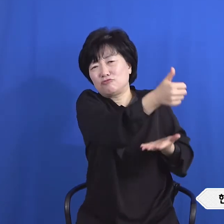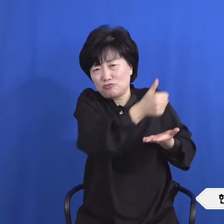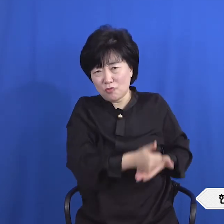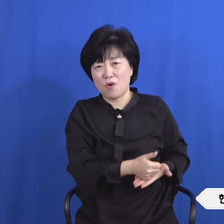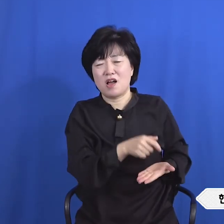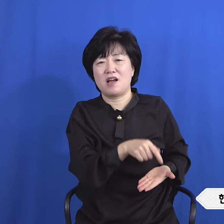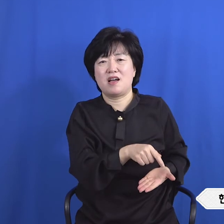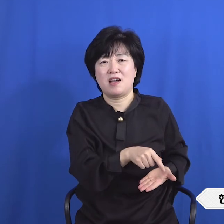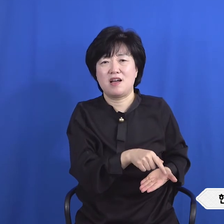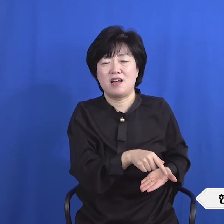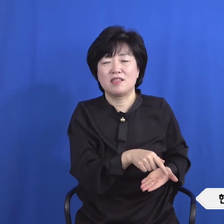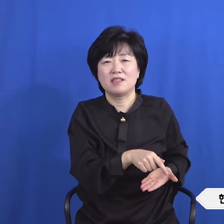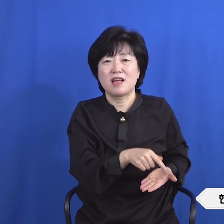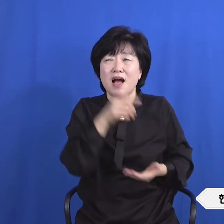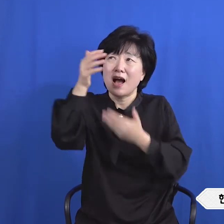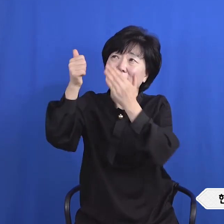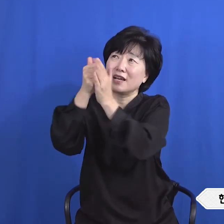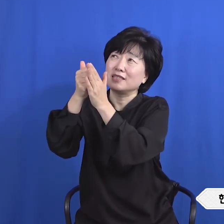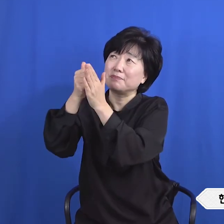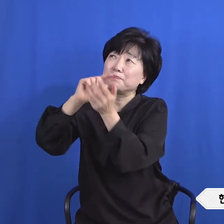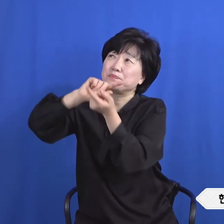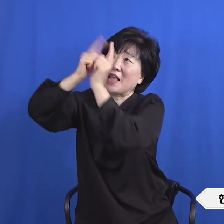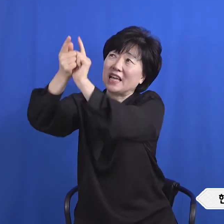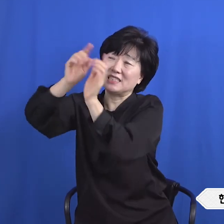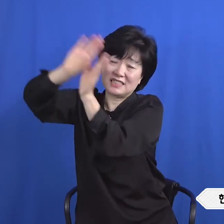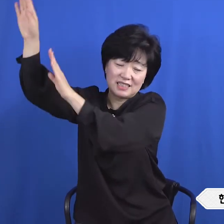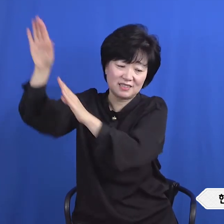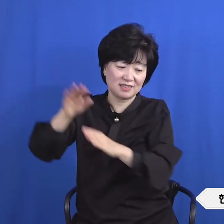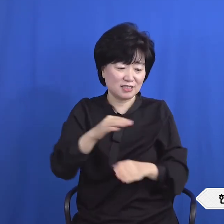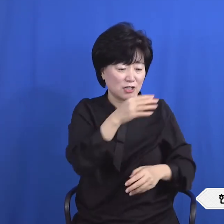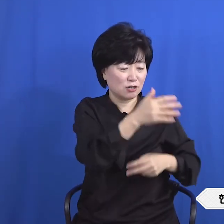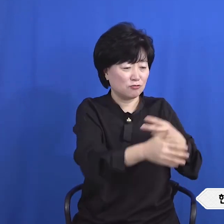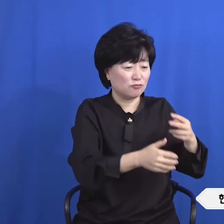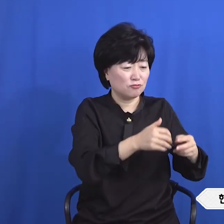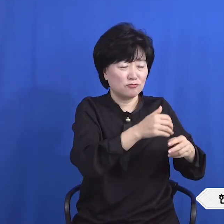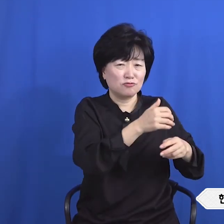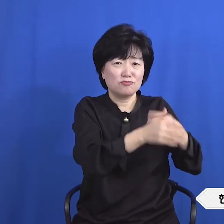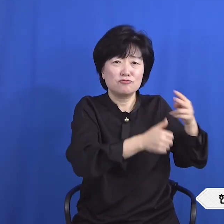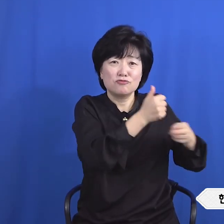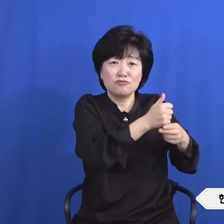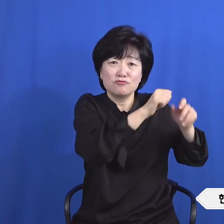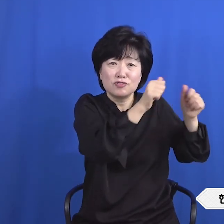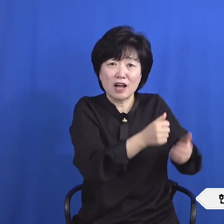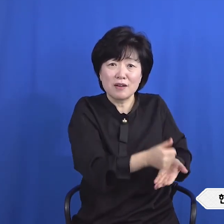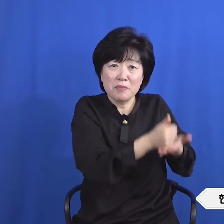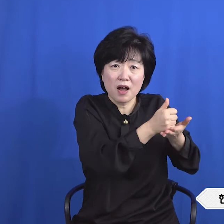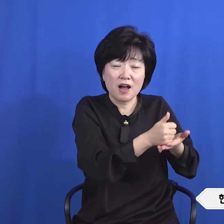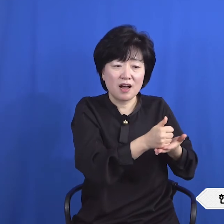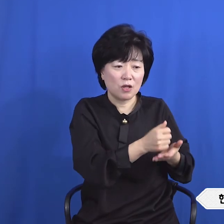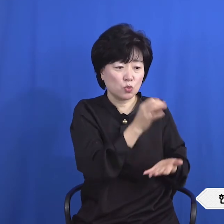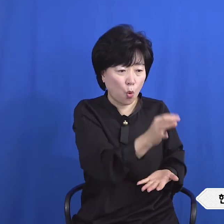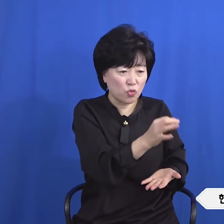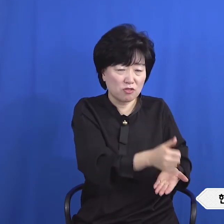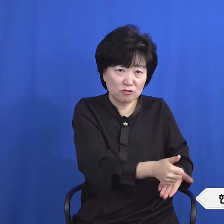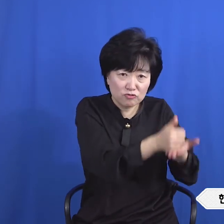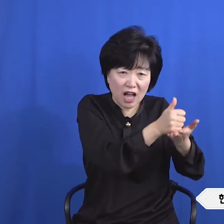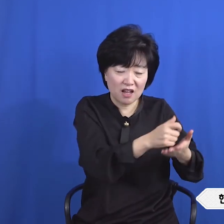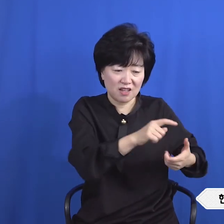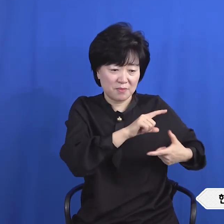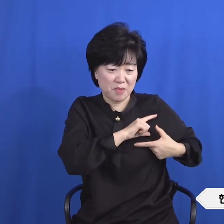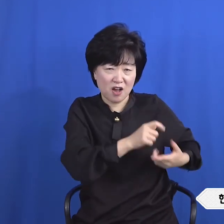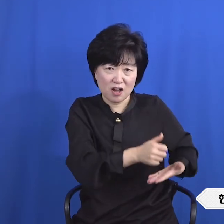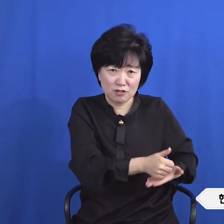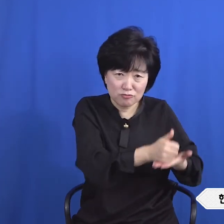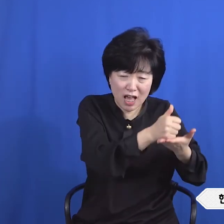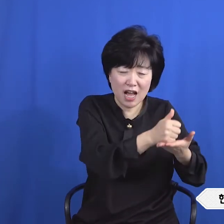됩니다. 돈이 우상이 되기도 하고, 권력이 우상이 되기도 하고, 명예가 우상이 되기도 합니다. 섹스가 우상이